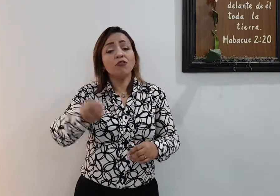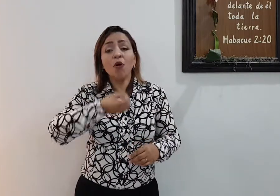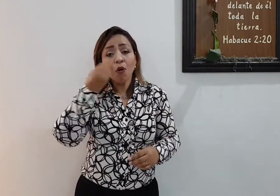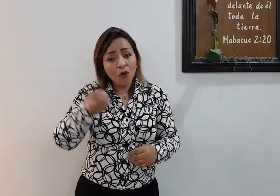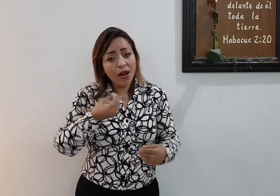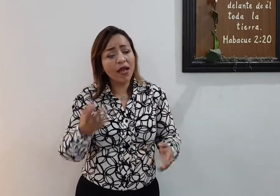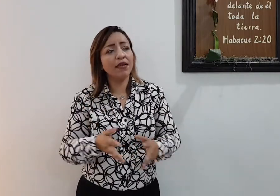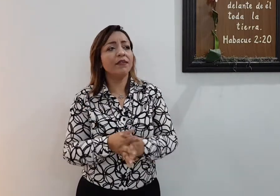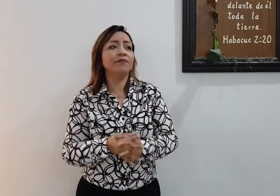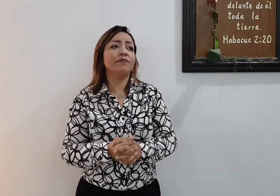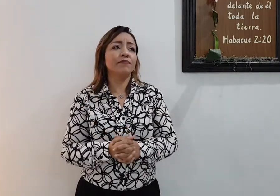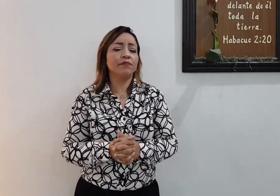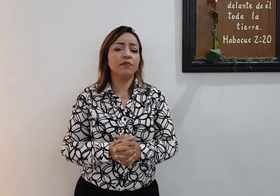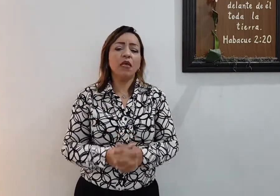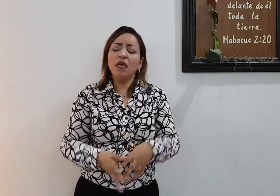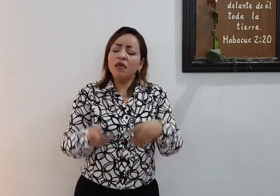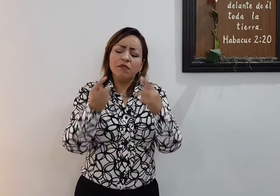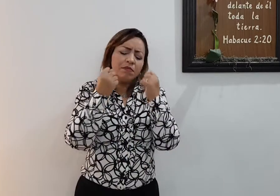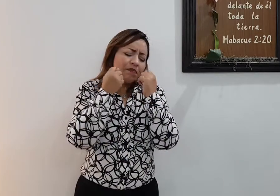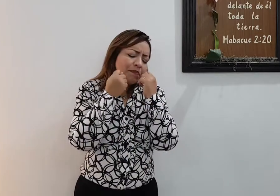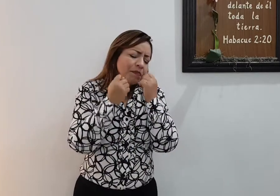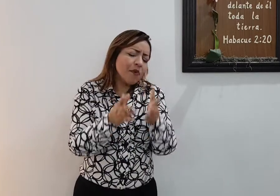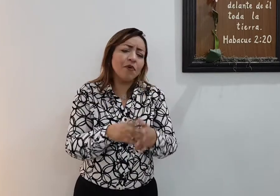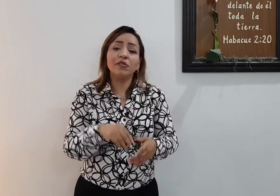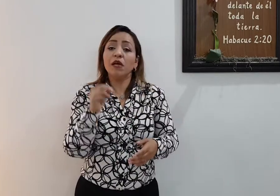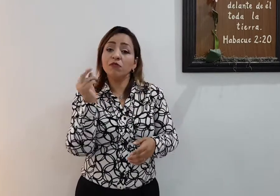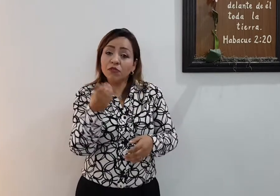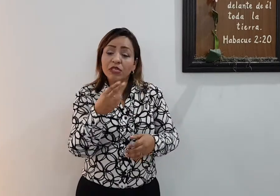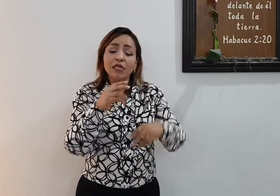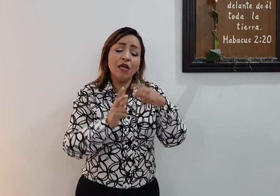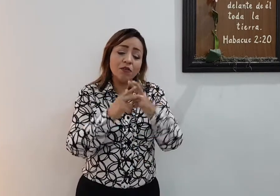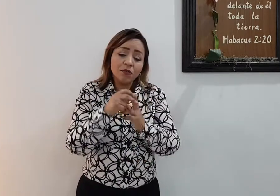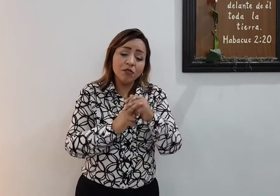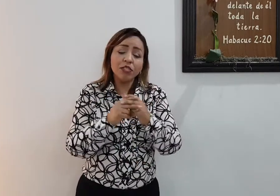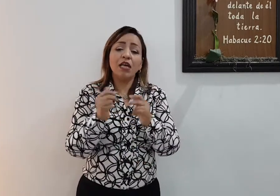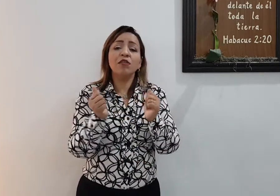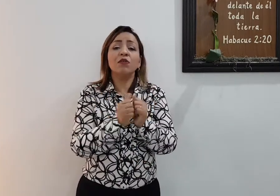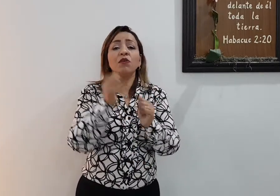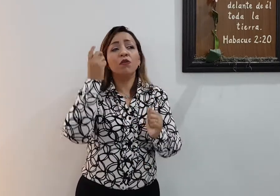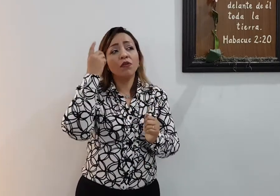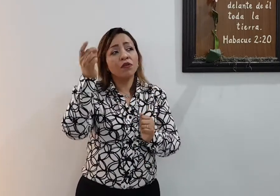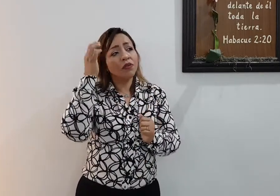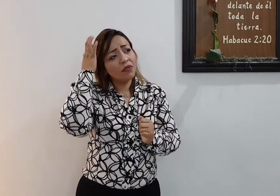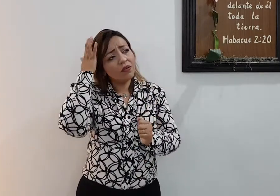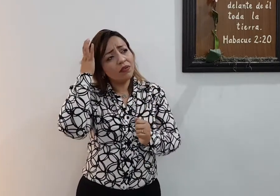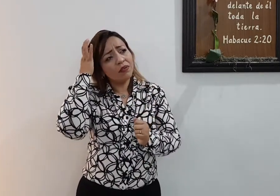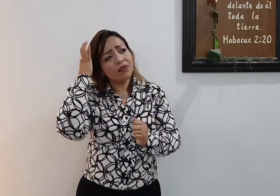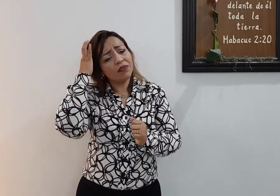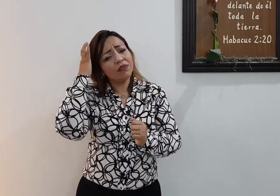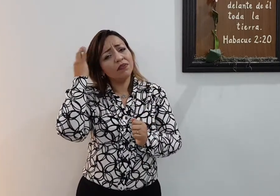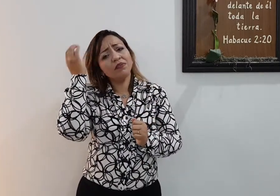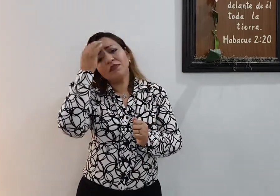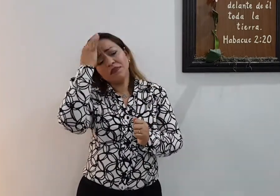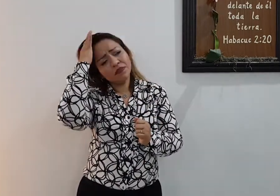No importa si usted está luchando con Dios, todos tenemos luchas con Dios, hermanos. No es pecado tener lucha con